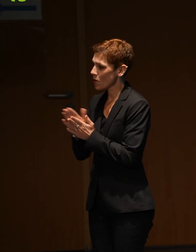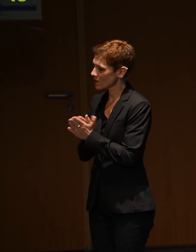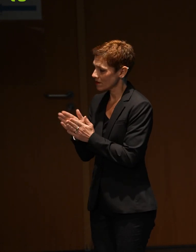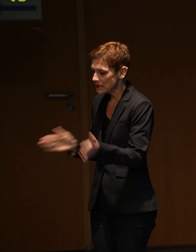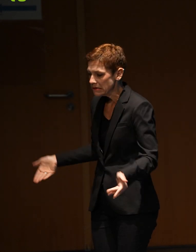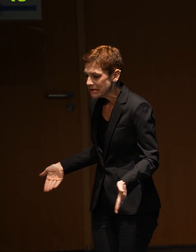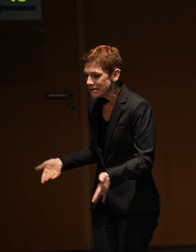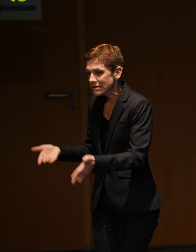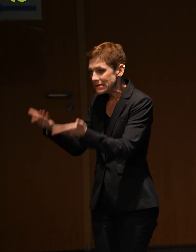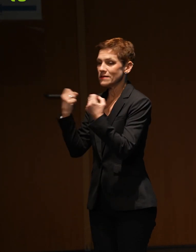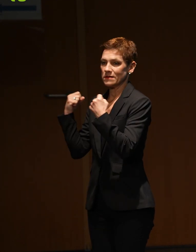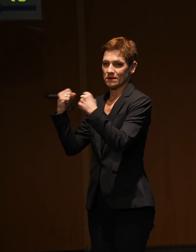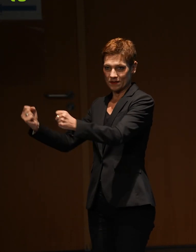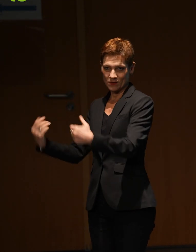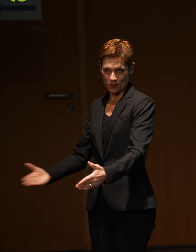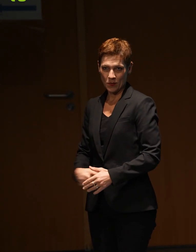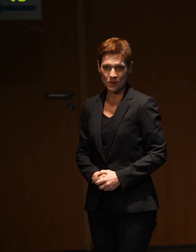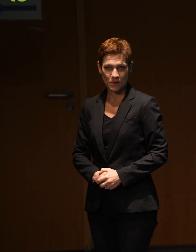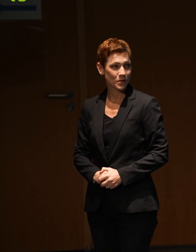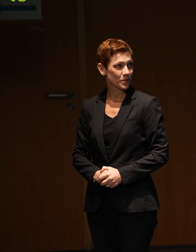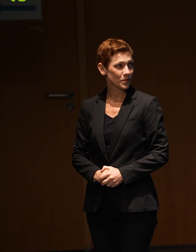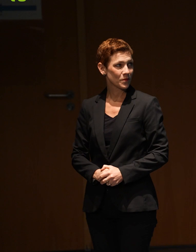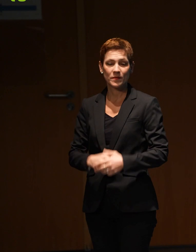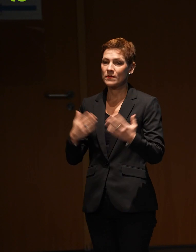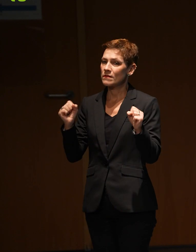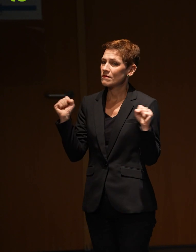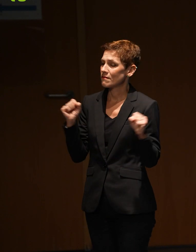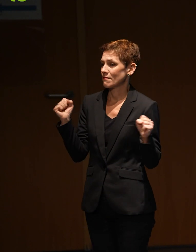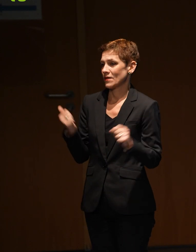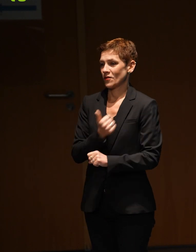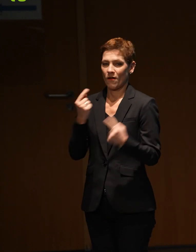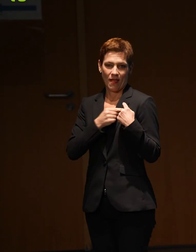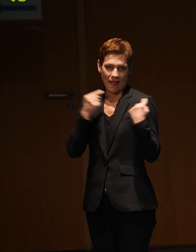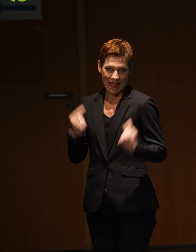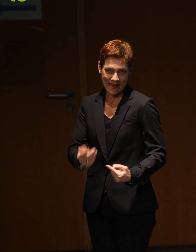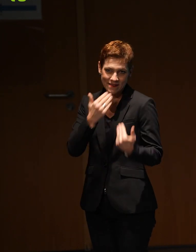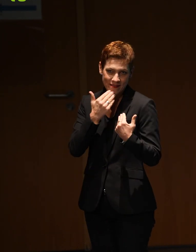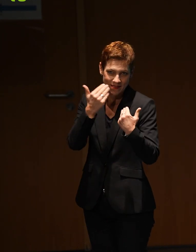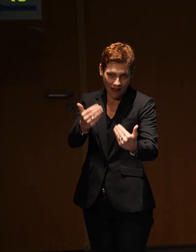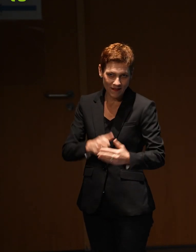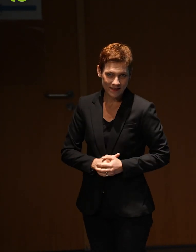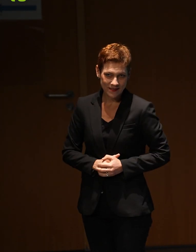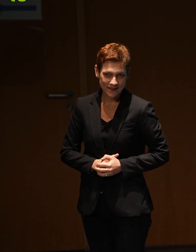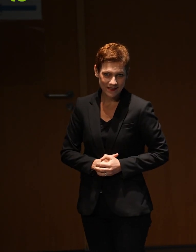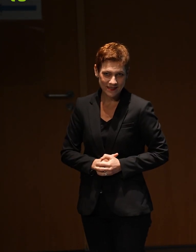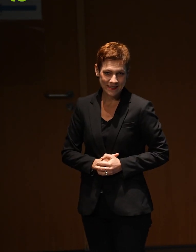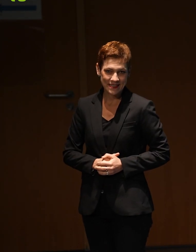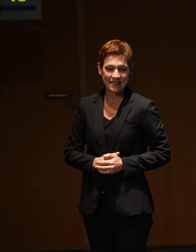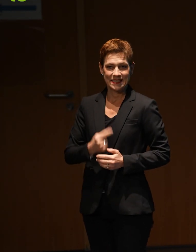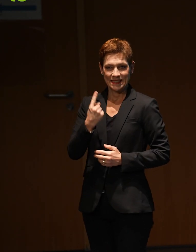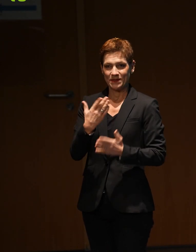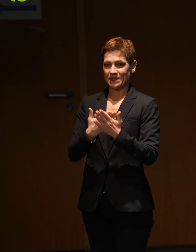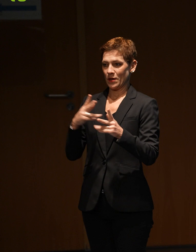Projekt voranzutreiben. Ich finde das, wie eben gesagt, großartig und herzlichen Dank dafür, dass Sie eben dieses